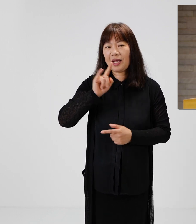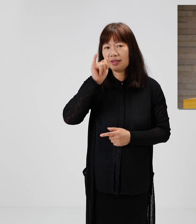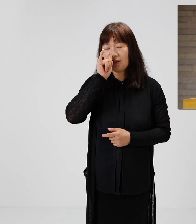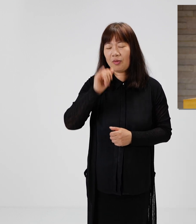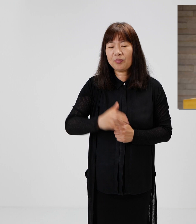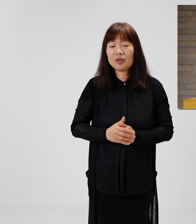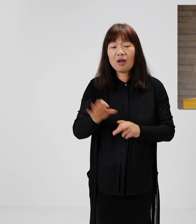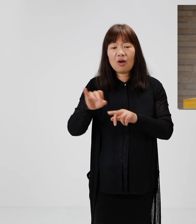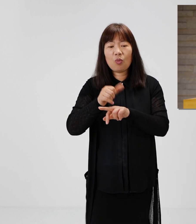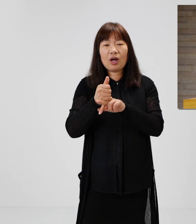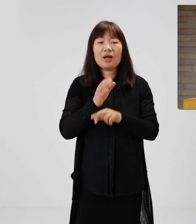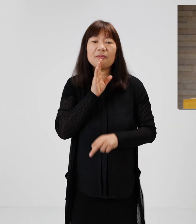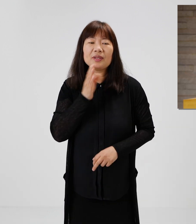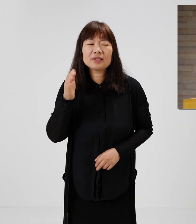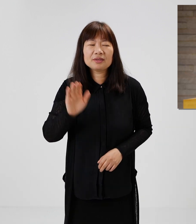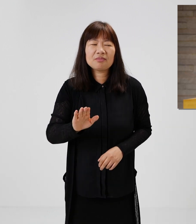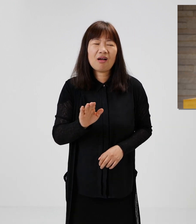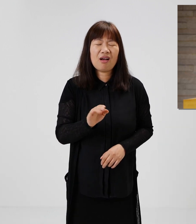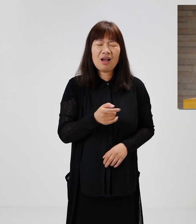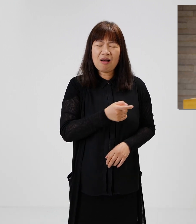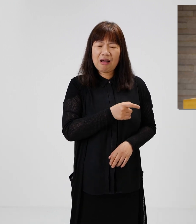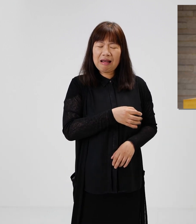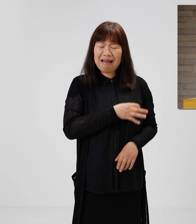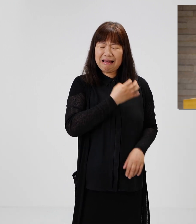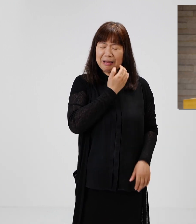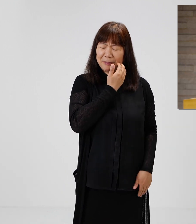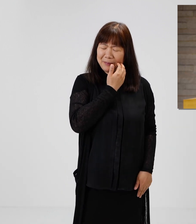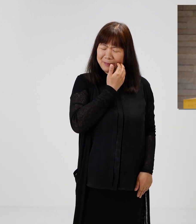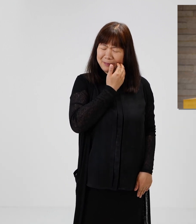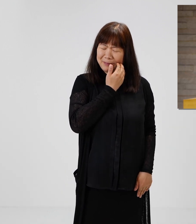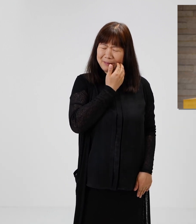아무리 왕이시지만 얼마나 좀 창피하시겠습니까?